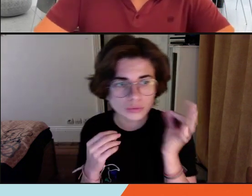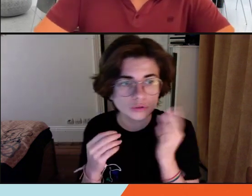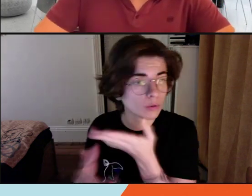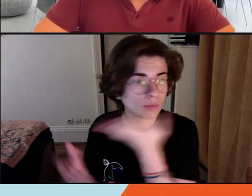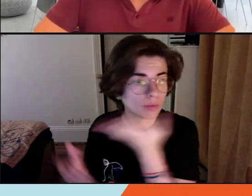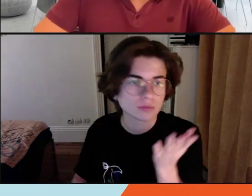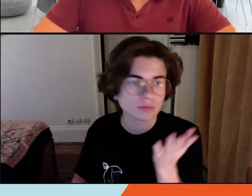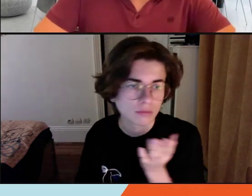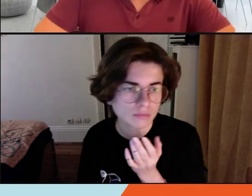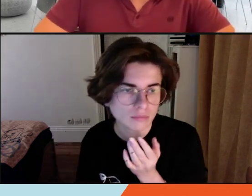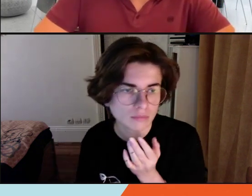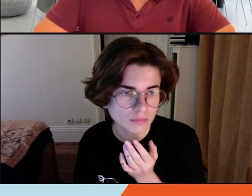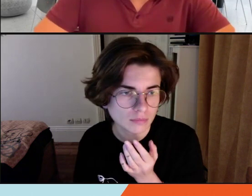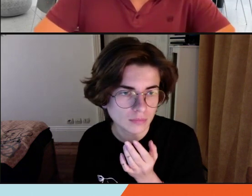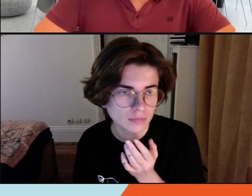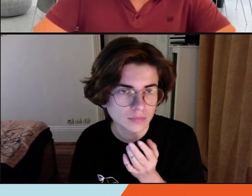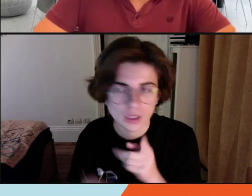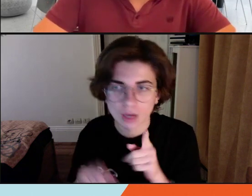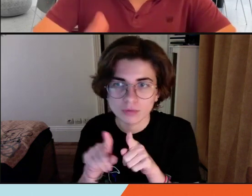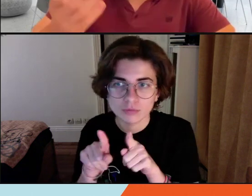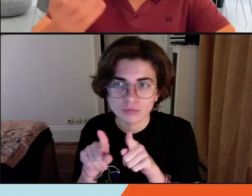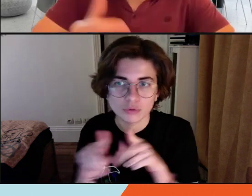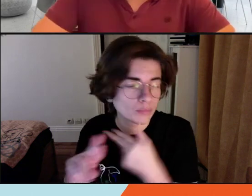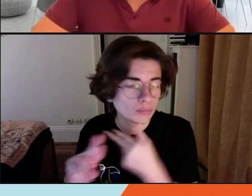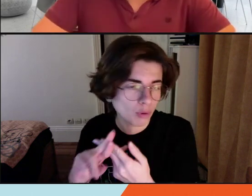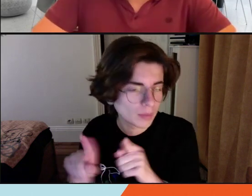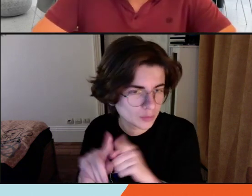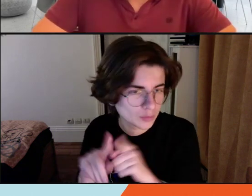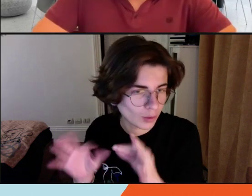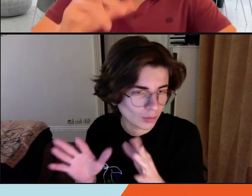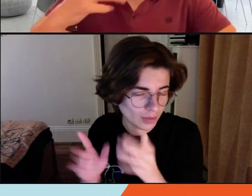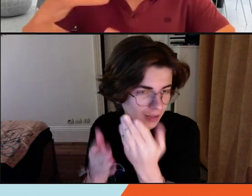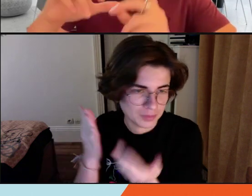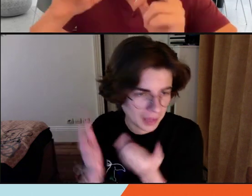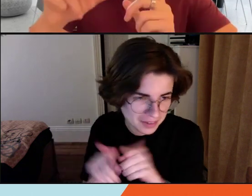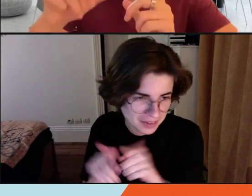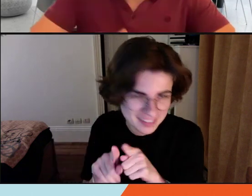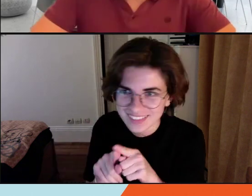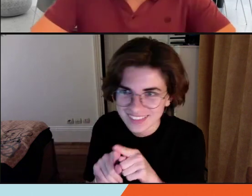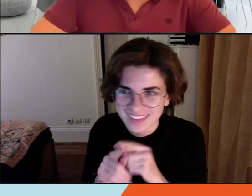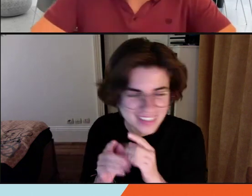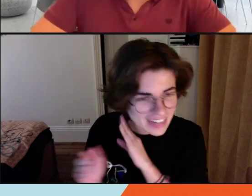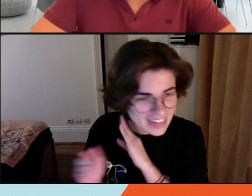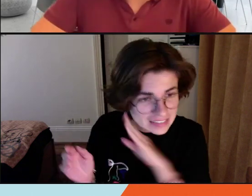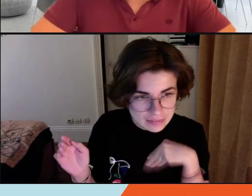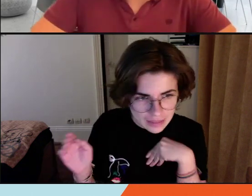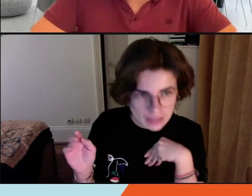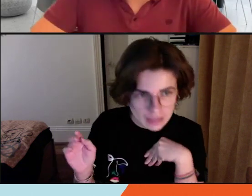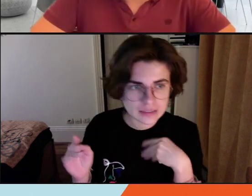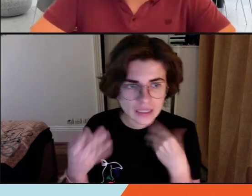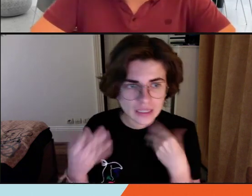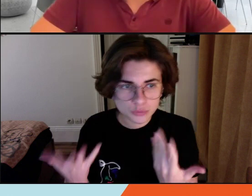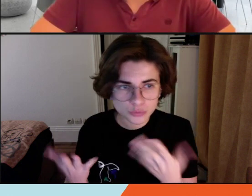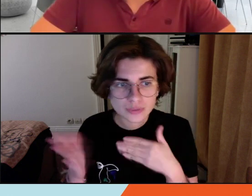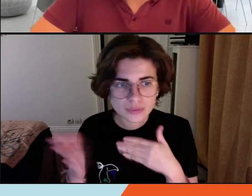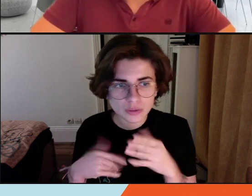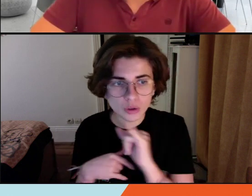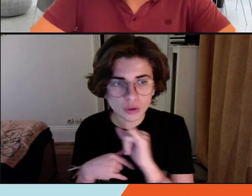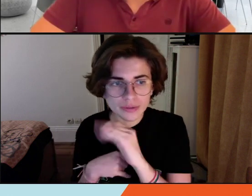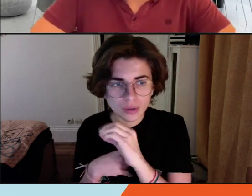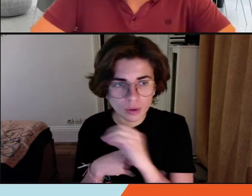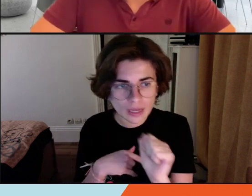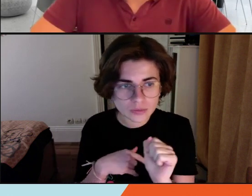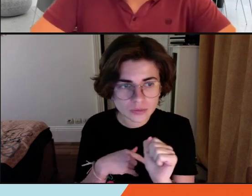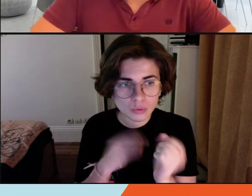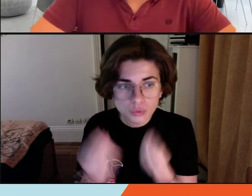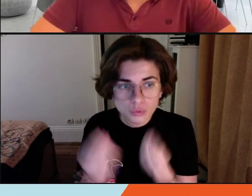conversation. Tu réponds en même temps. Enfin, Beaucoup de questions. Ouais. La dernière, c'est du coup, c'est que iOS